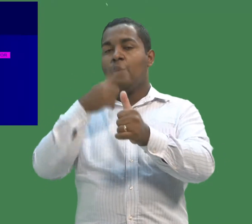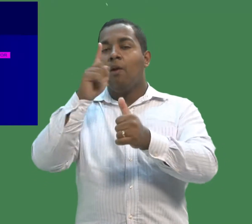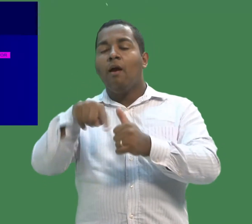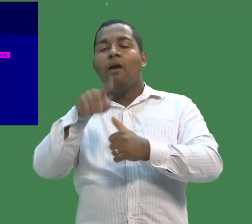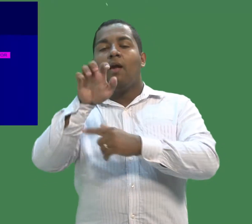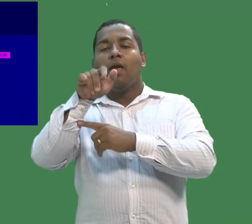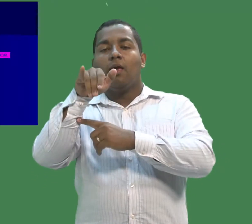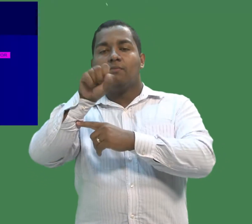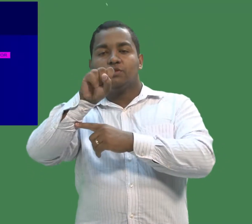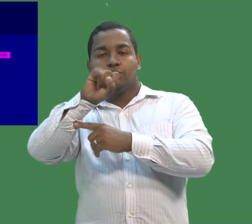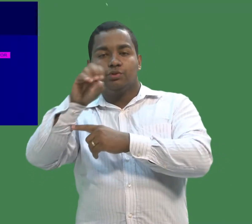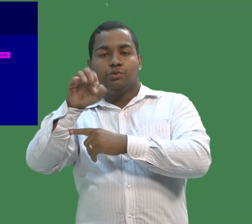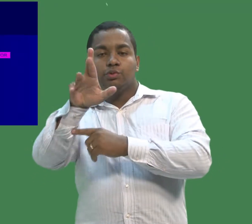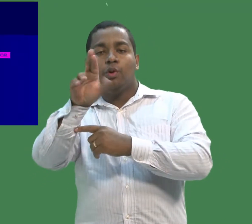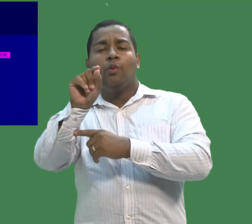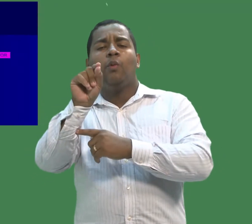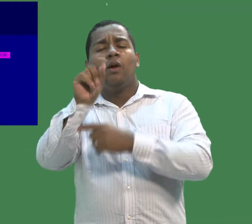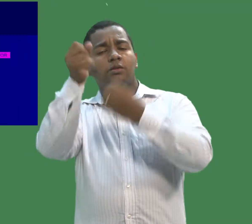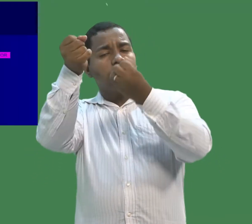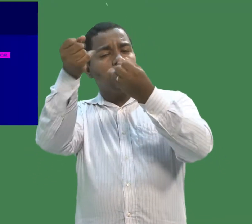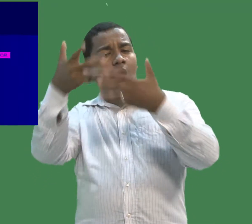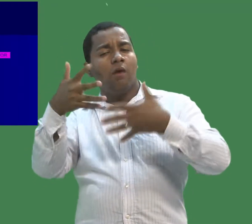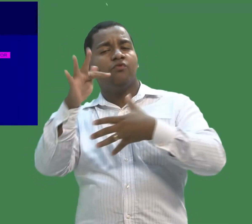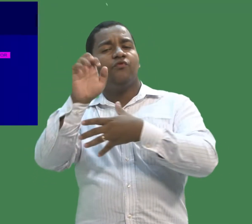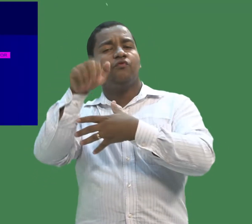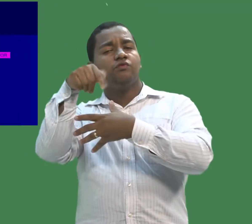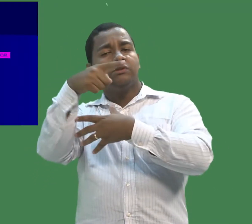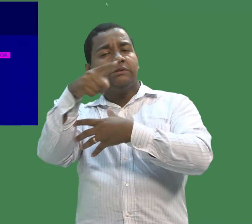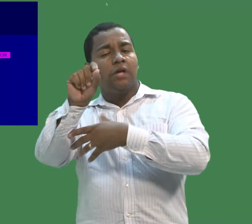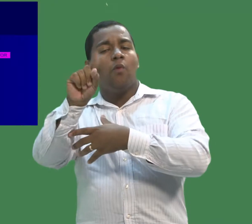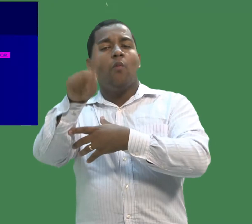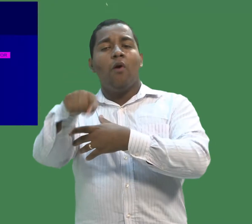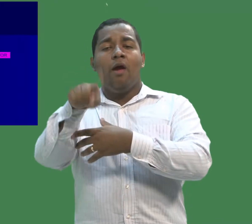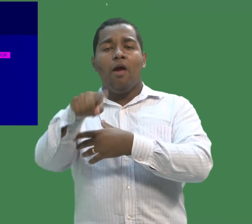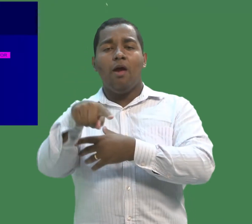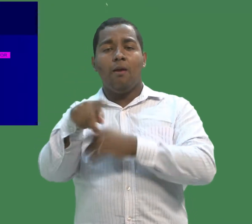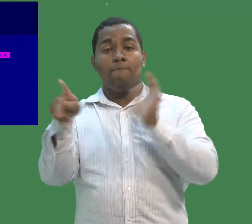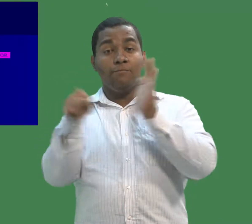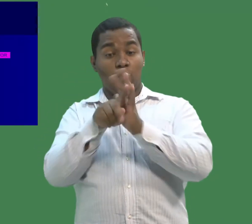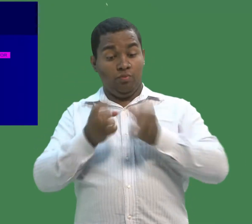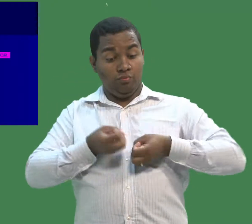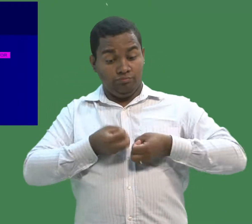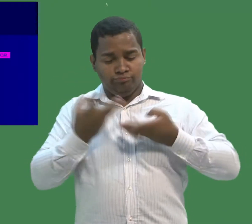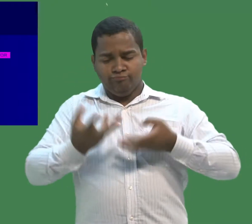da função chamada de emotiva